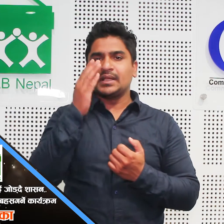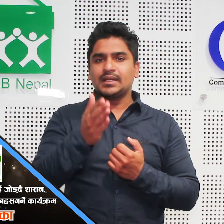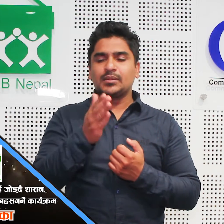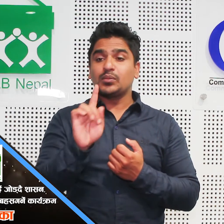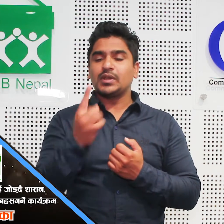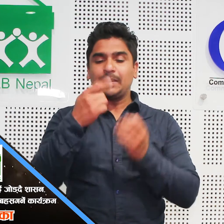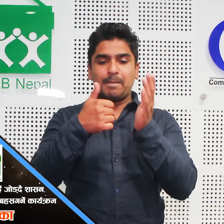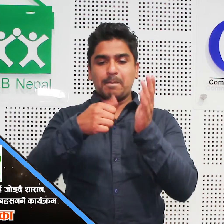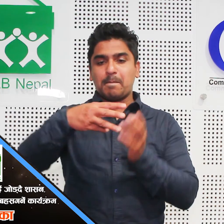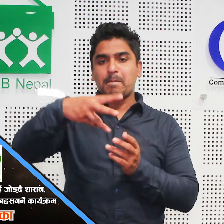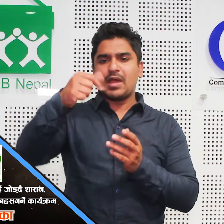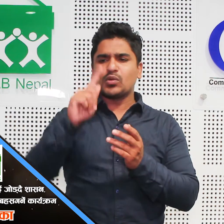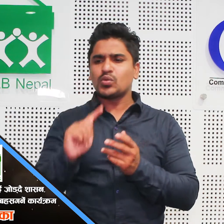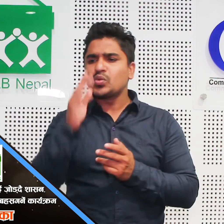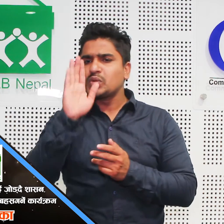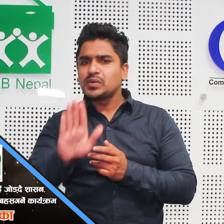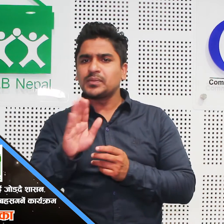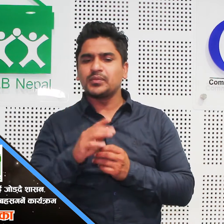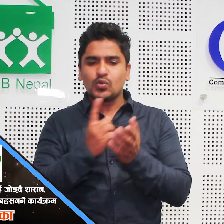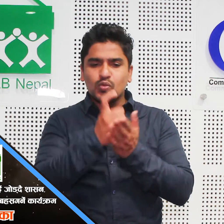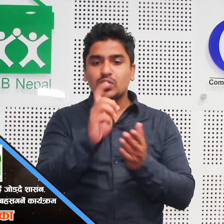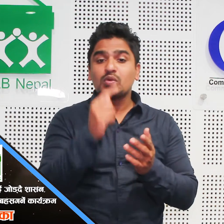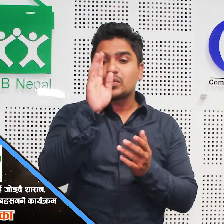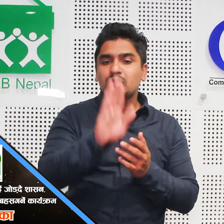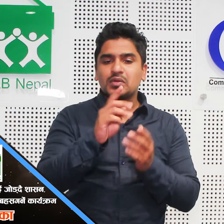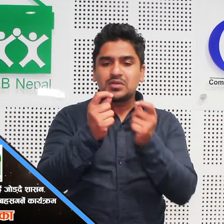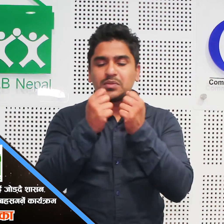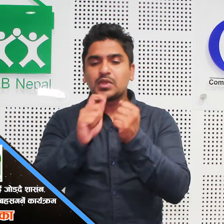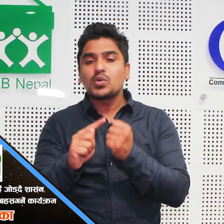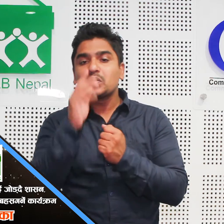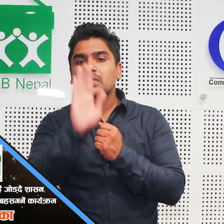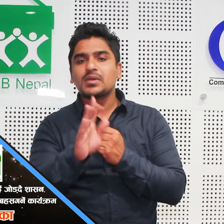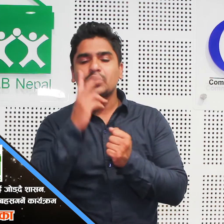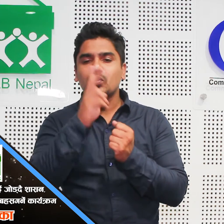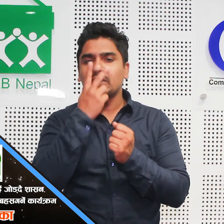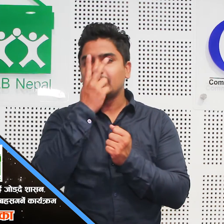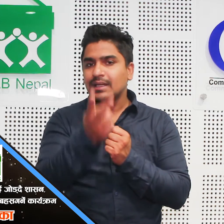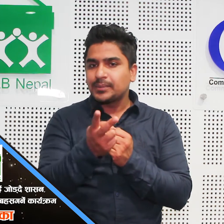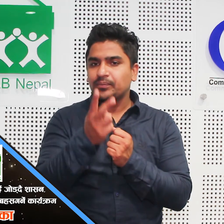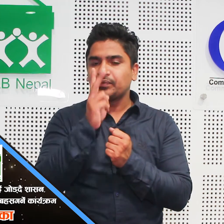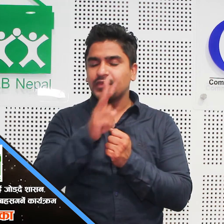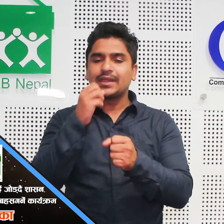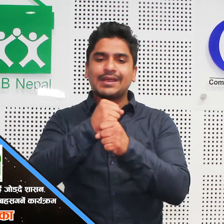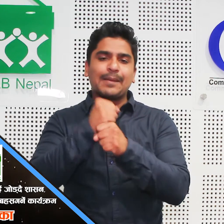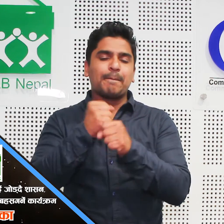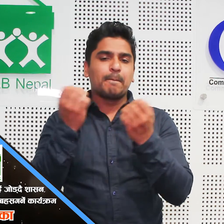चाहिँ माटोको कस्तो छ क्वालिटी, त्यसको चाहिँ क्षमता कस्तो छ भनेर त्यो हेर्ने, त्यो त्यस्ता चाहिँ कामहरू गऱ्यौँ भने